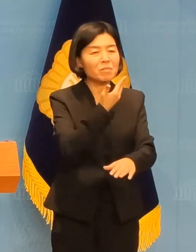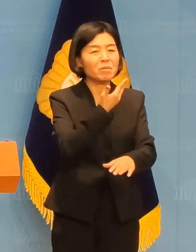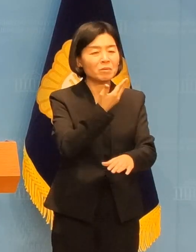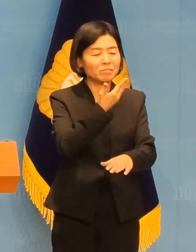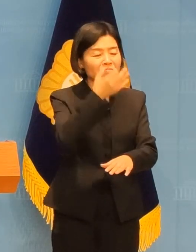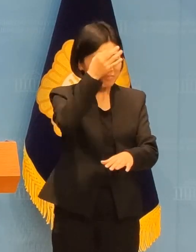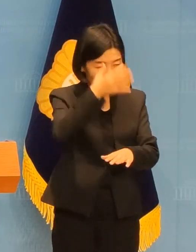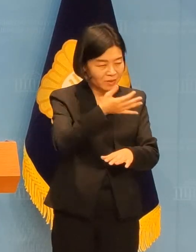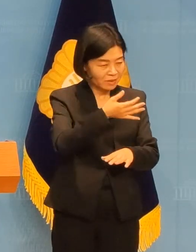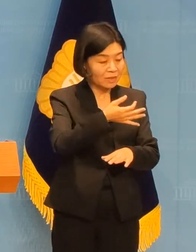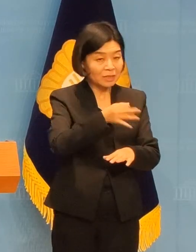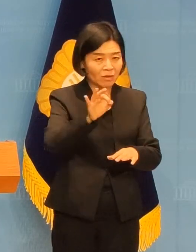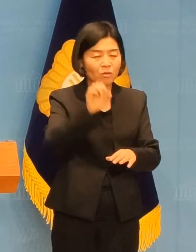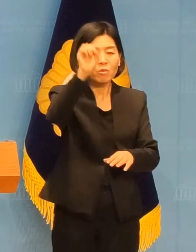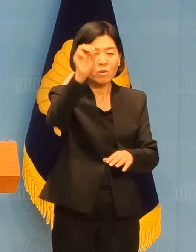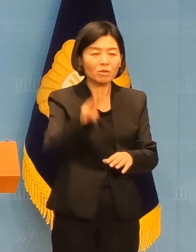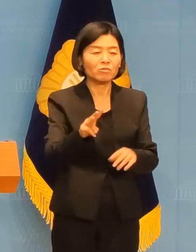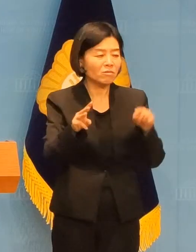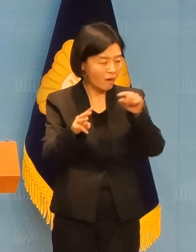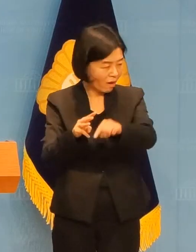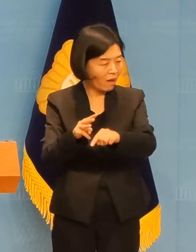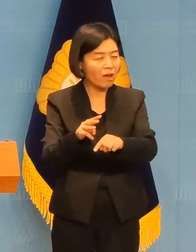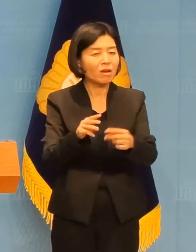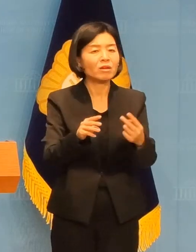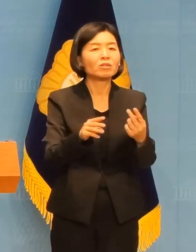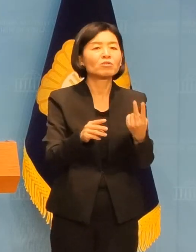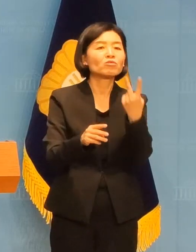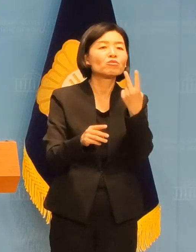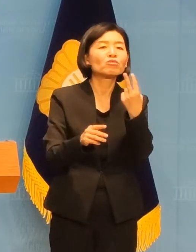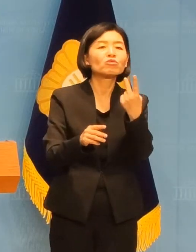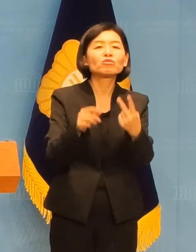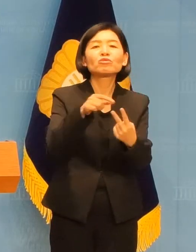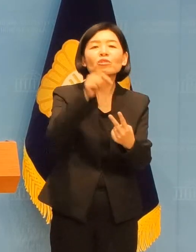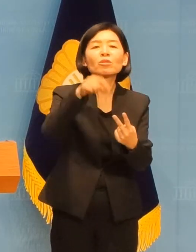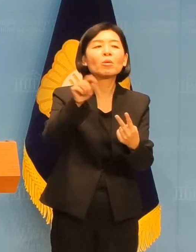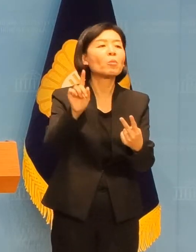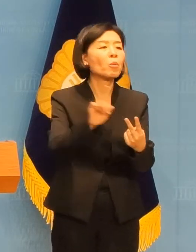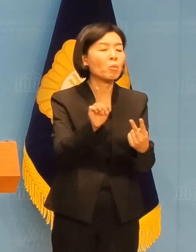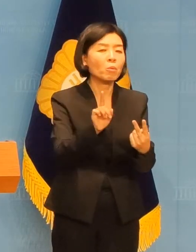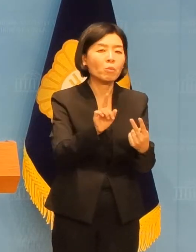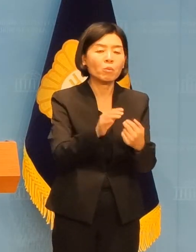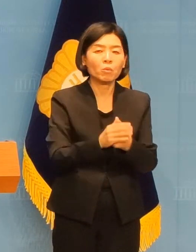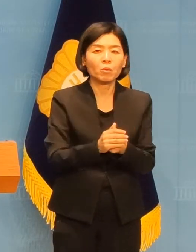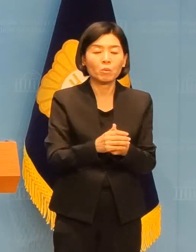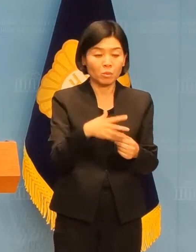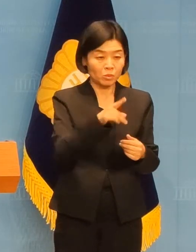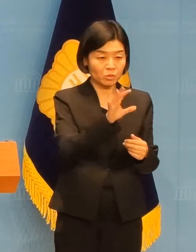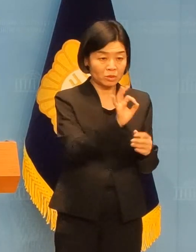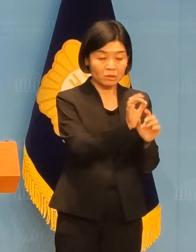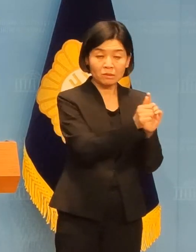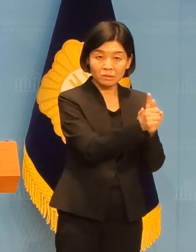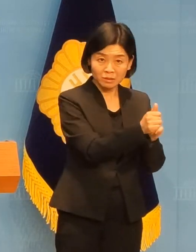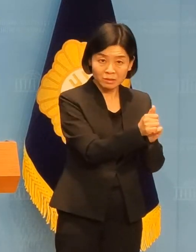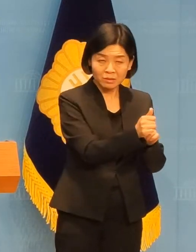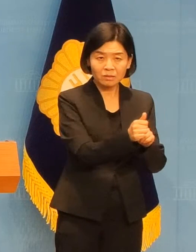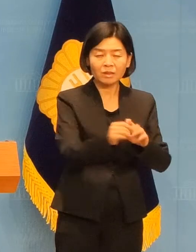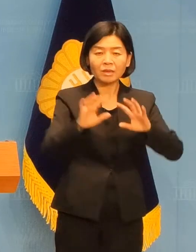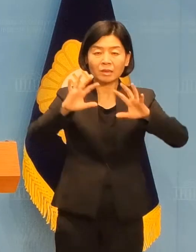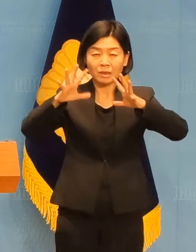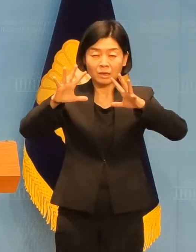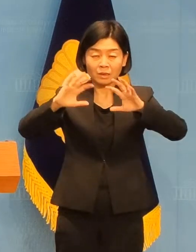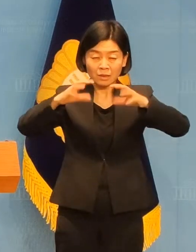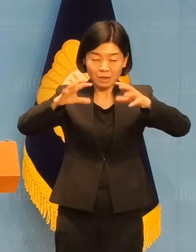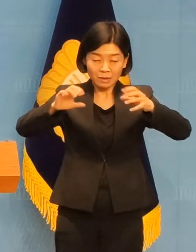가든지 둘 중에 하나를 선택해야 합니다. 그럼에도 장 대표는 내란